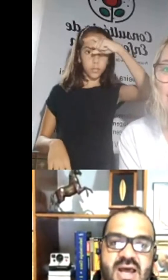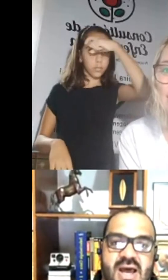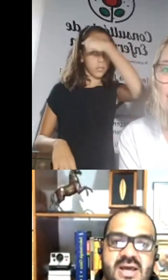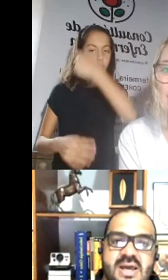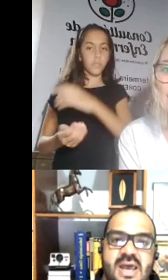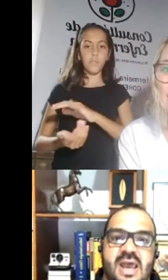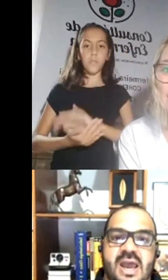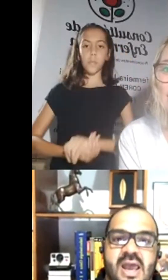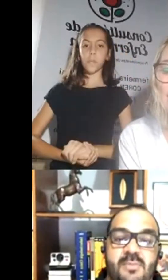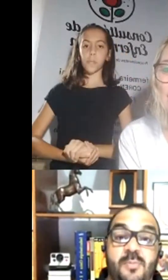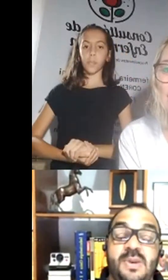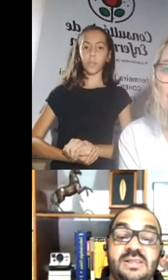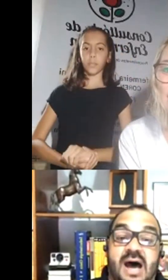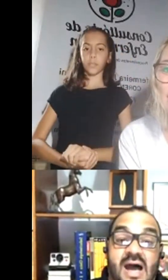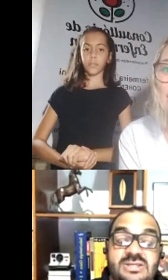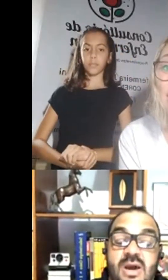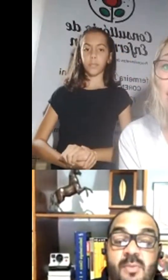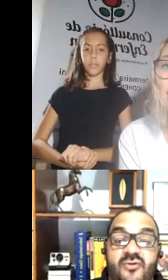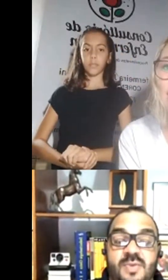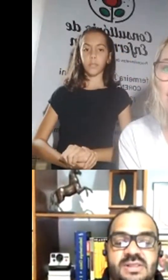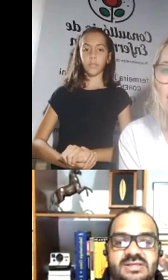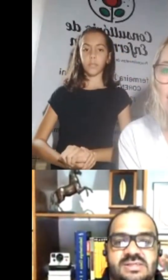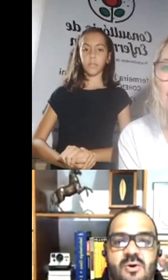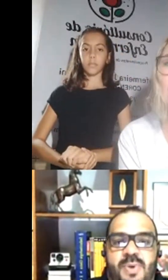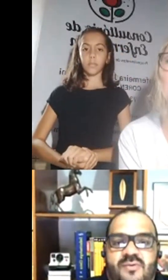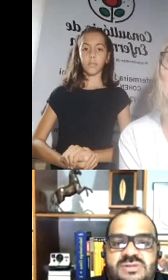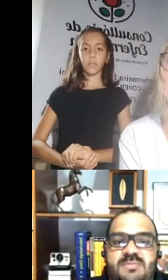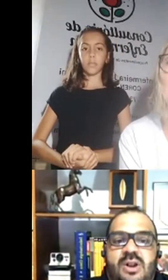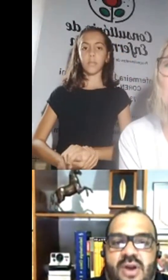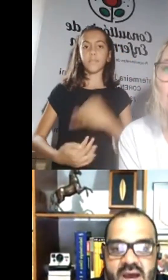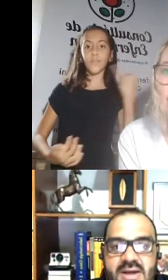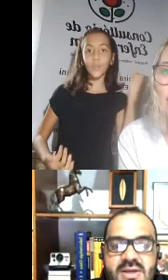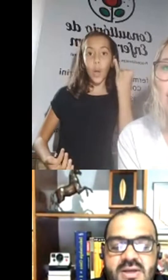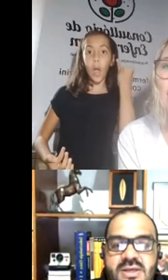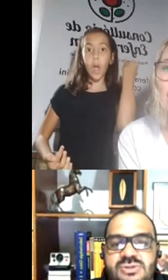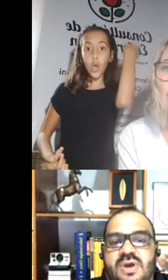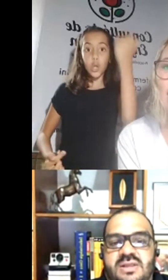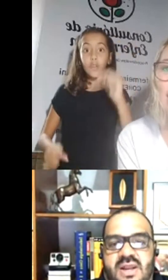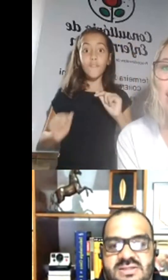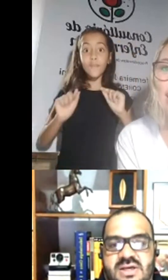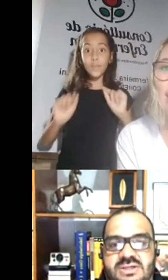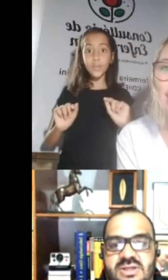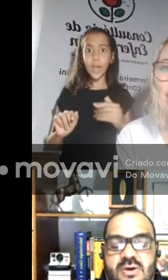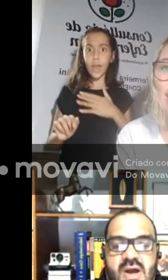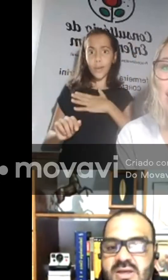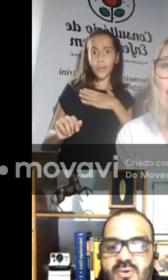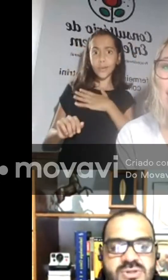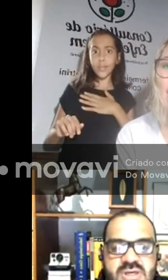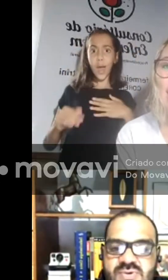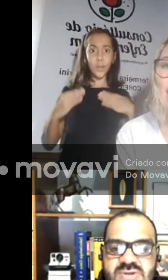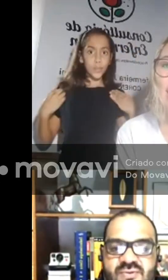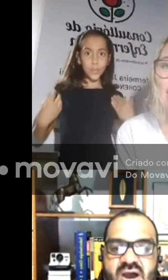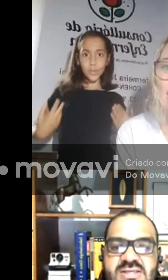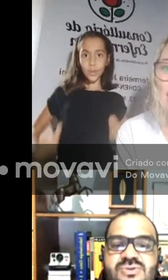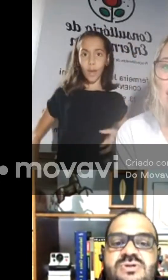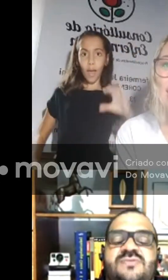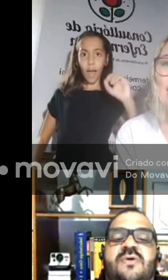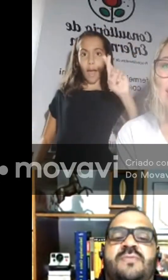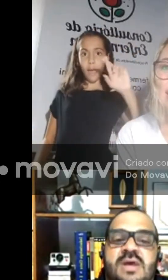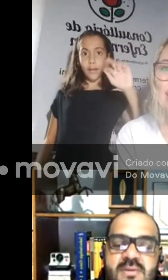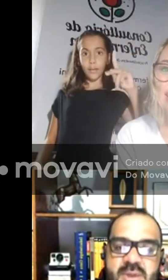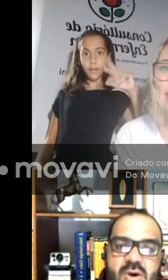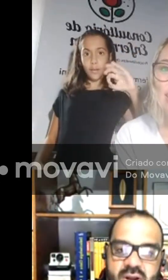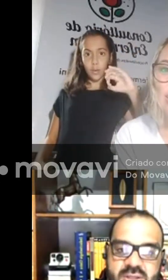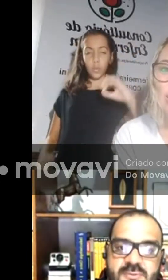que a mobilidade, a movimentação para você melhorar. Isso que é interessante, né? Cada coisa que você faz, as coisas